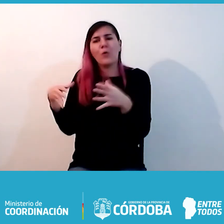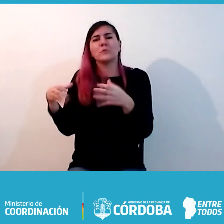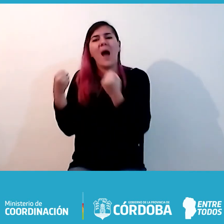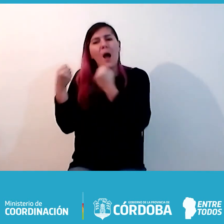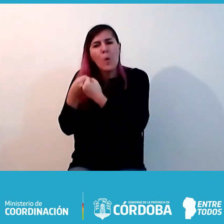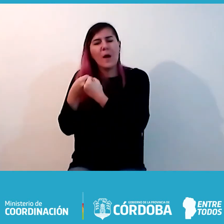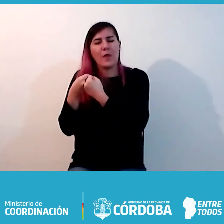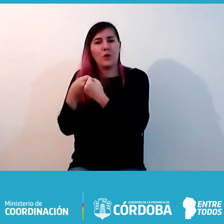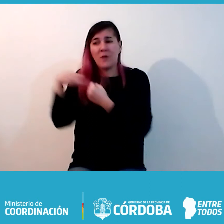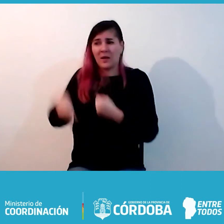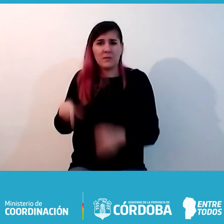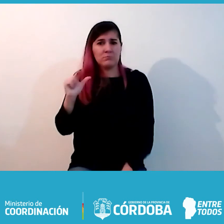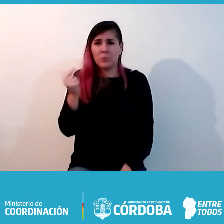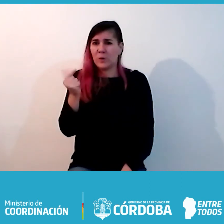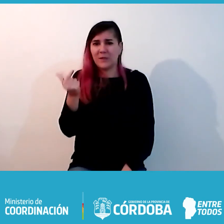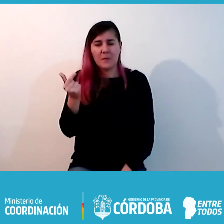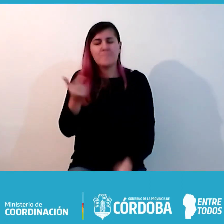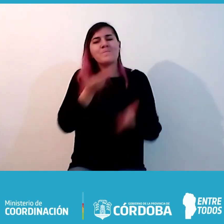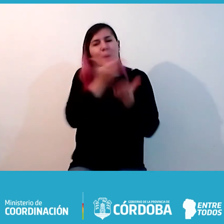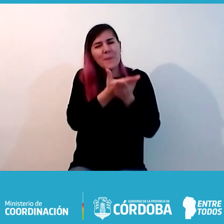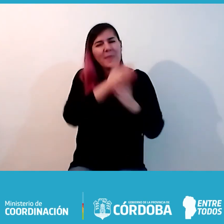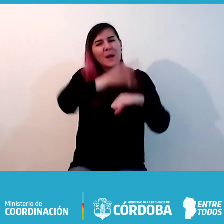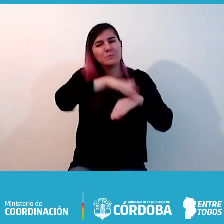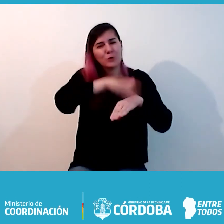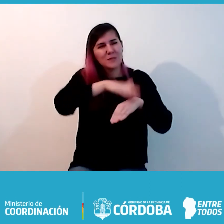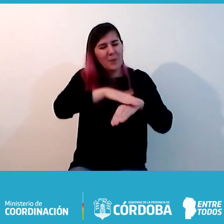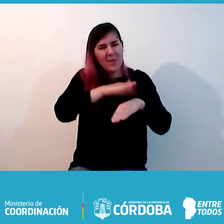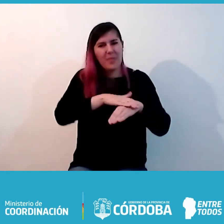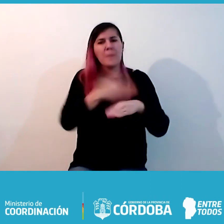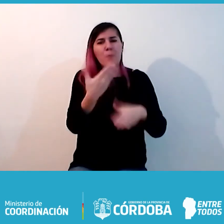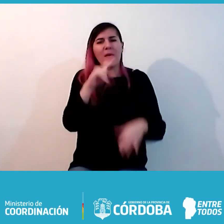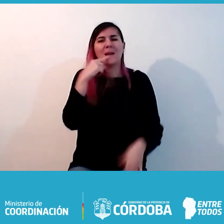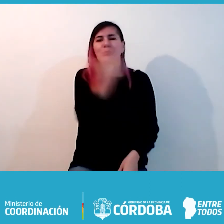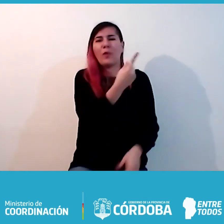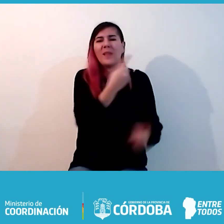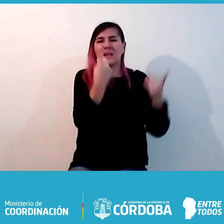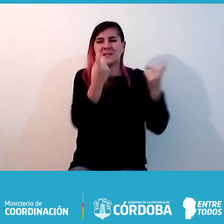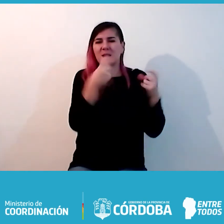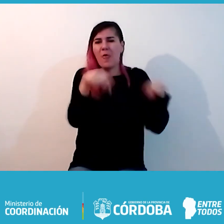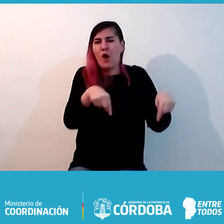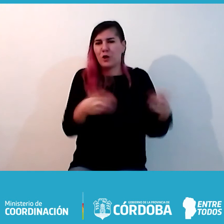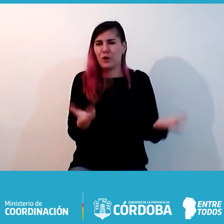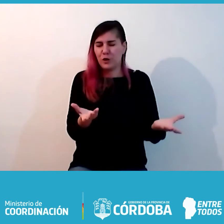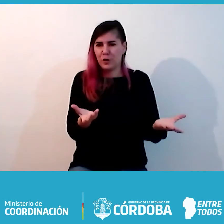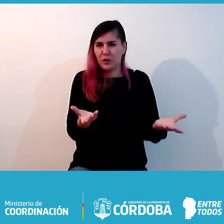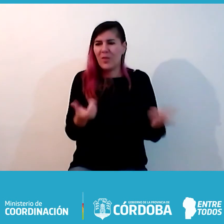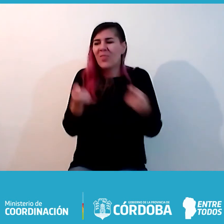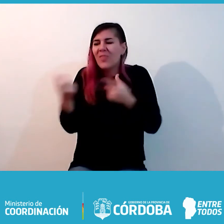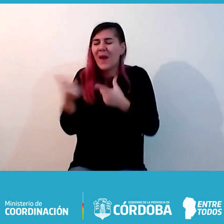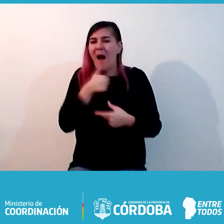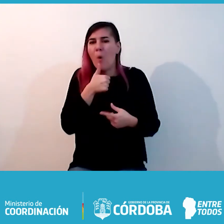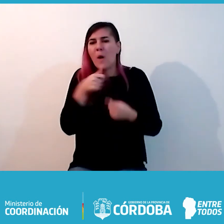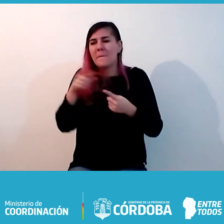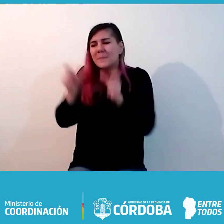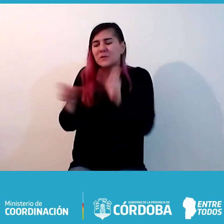acuerdo, y aquí no está esto. Pide responsabilidad, la de poder responder ante las necesidades de hoy, de poder brindar agua a quienes